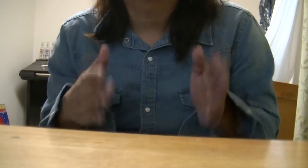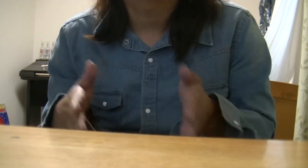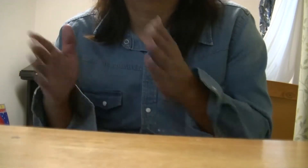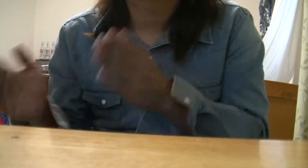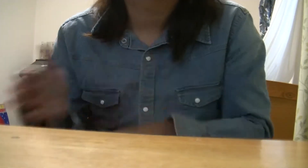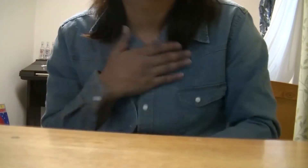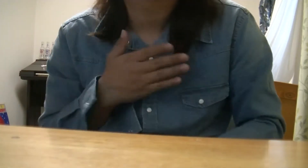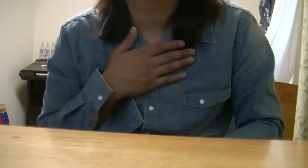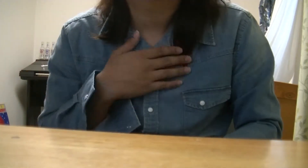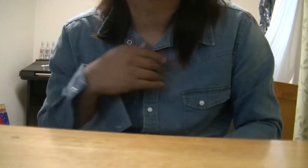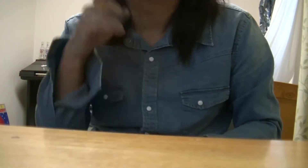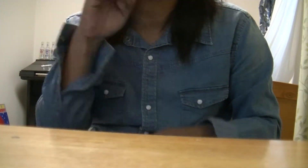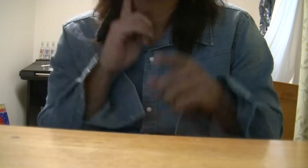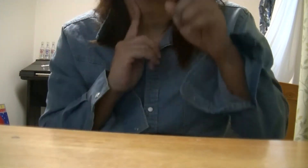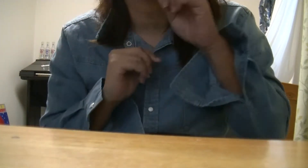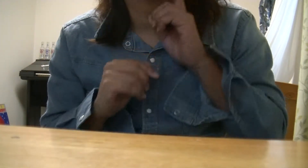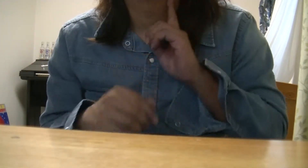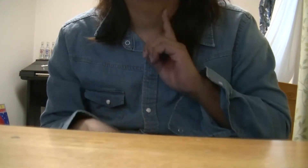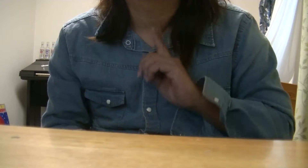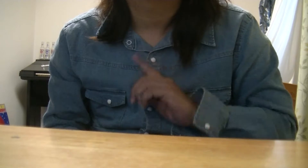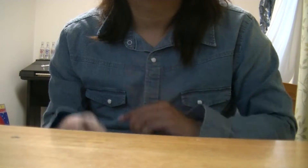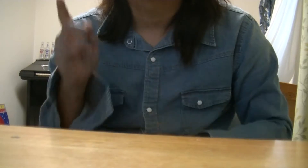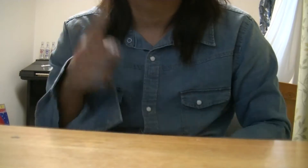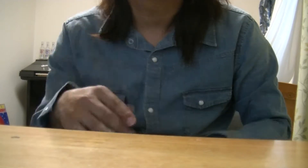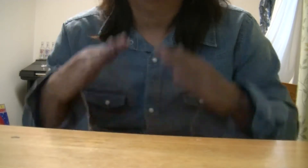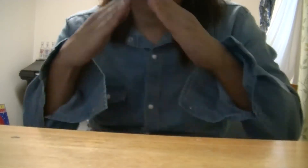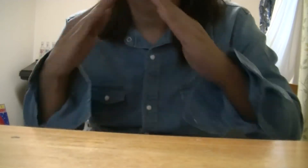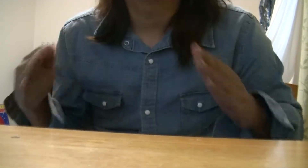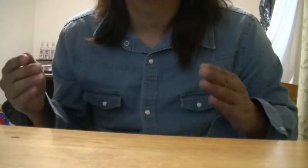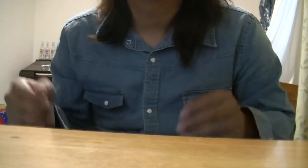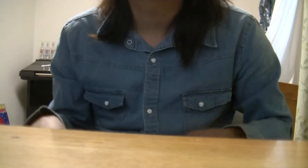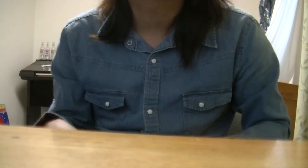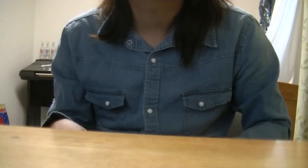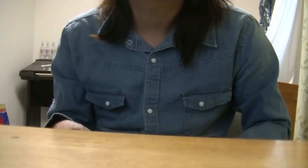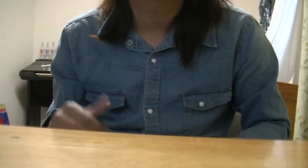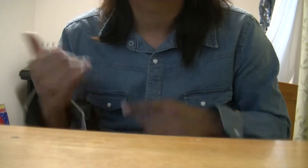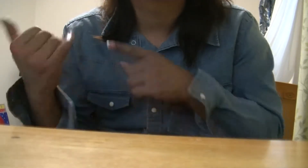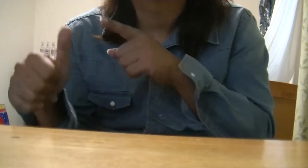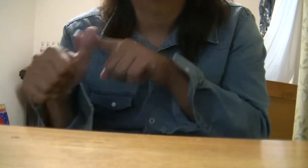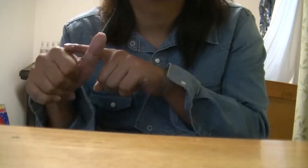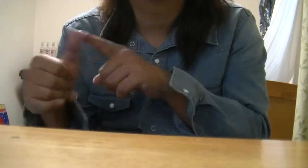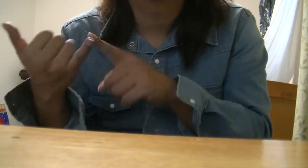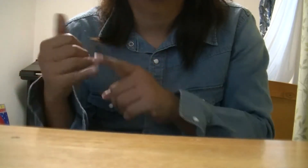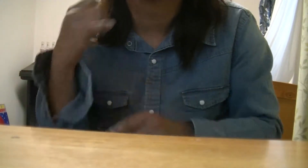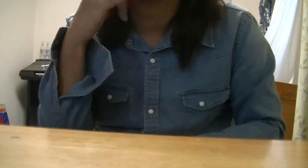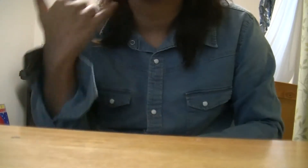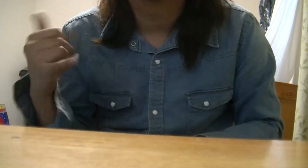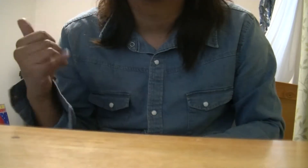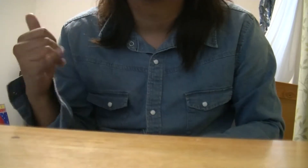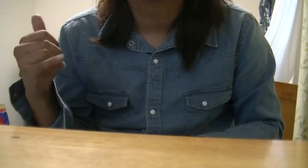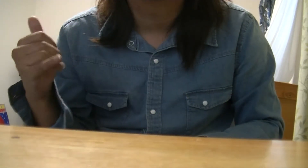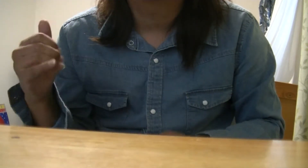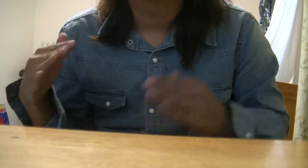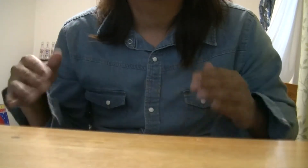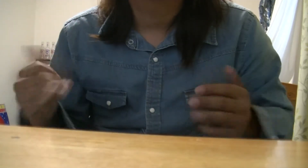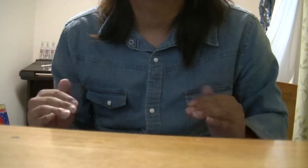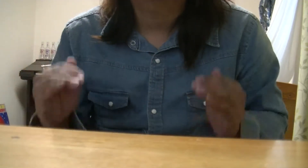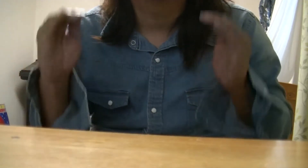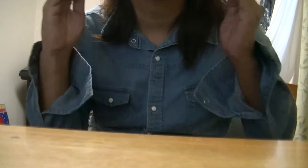不幸の始まりはあの家に生まれてあの親父とおふくろに育てられたとこから始まってたんだ、